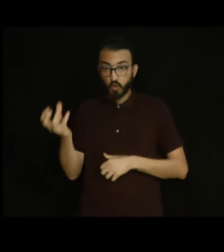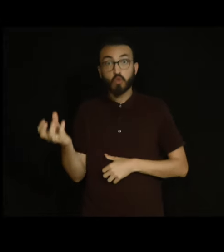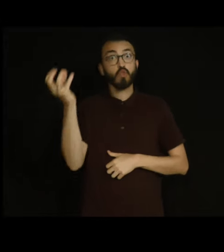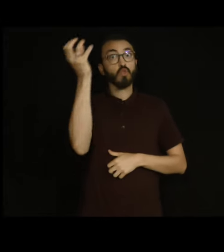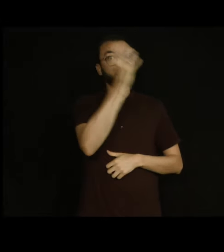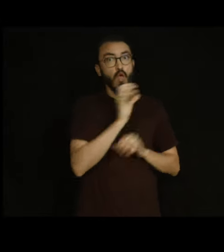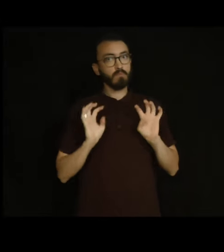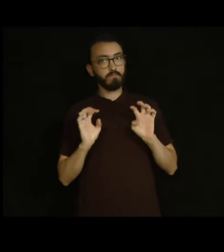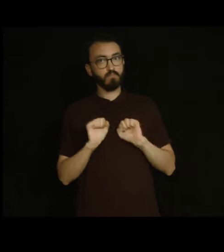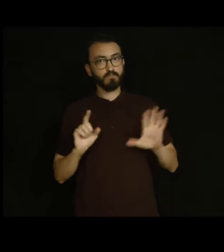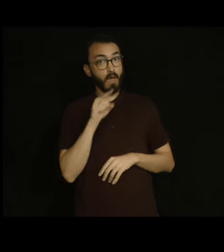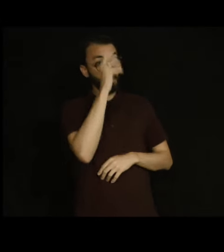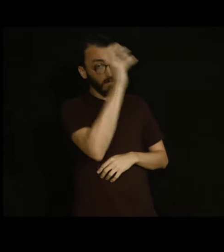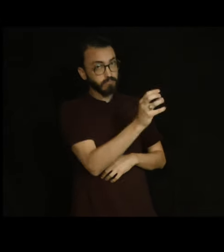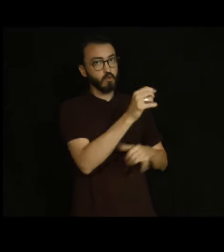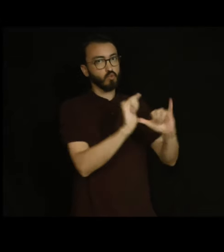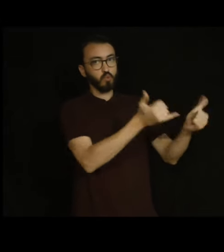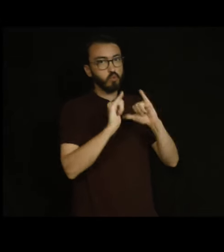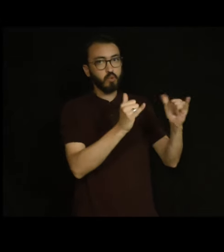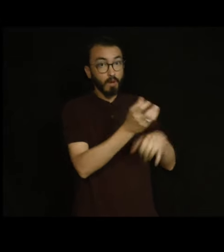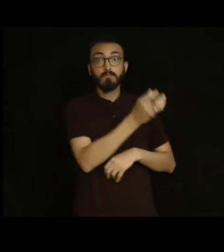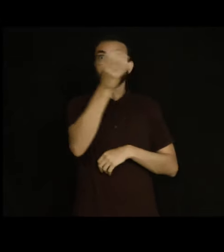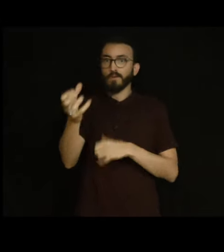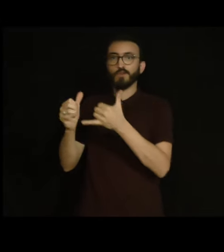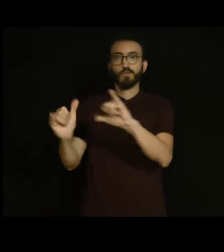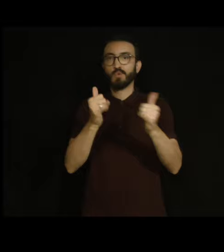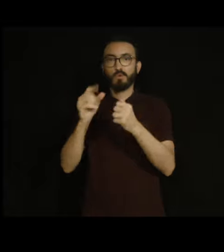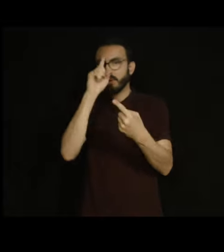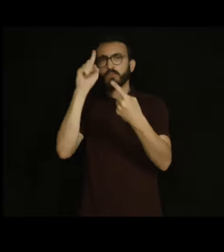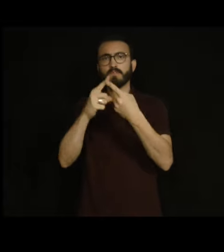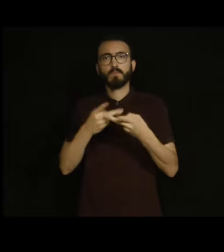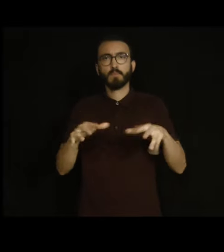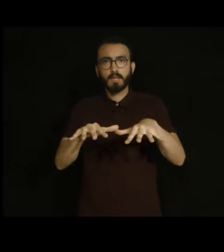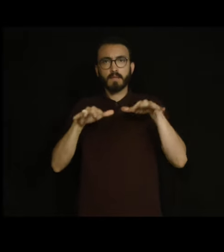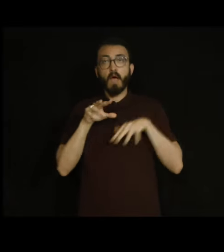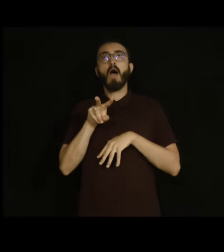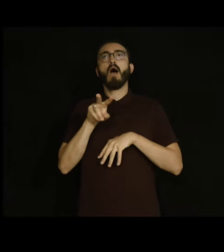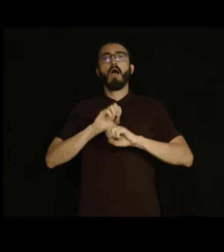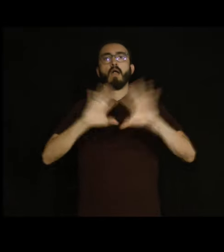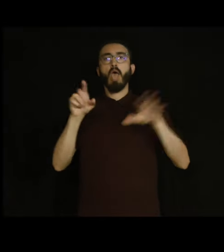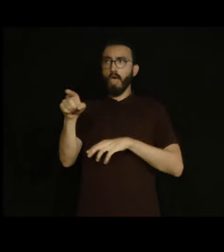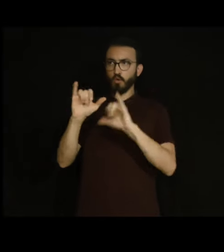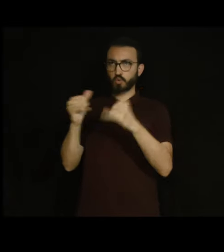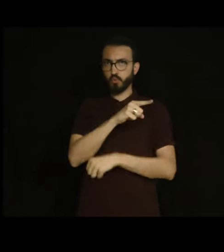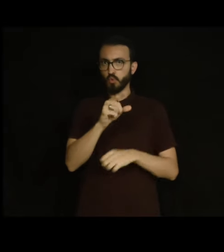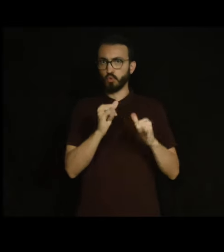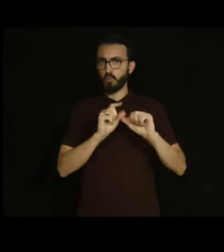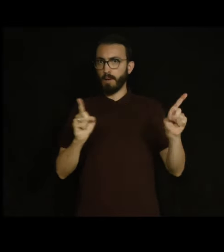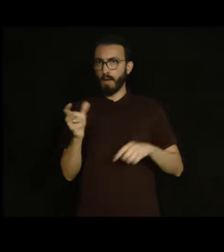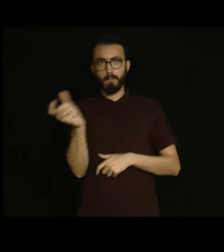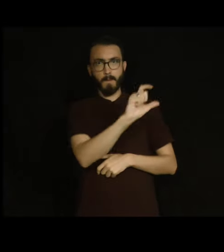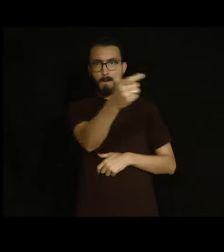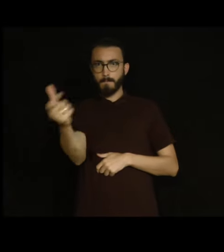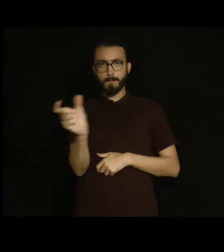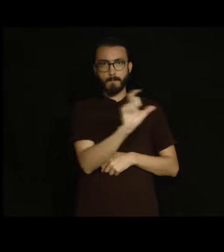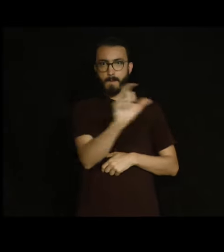visuel, essentiellement, on fait en sorte de travailler aussi le focus, c'est-à-dire que le coup des balles, c'était pour qu'on sache ne pas jouer quand c'est quelqu'un d'autre qui joue. Et